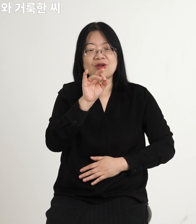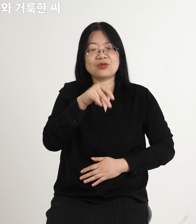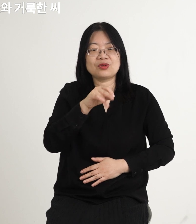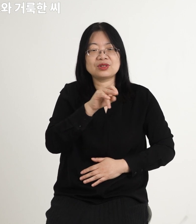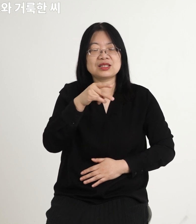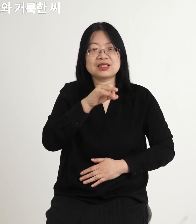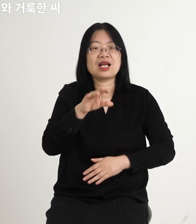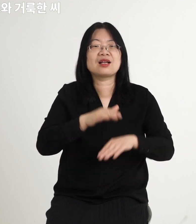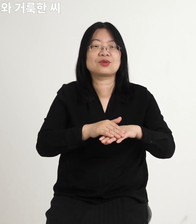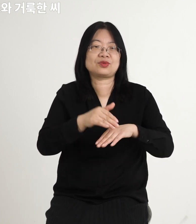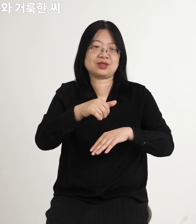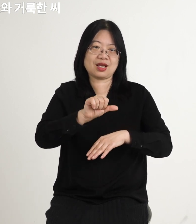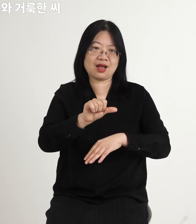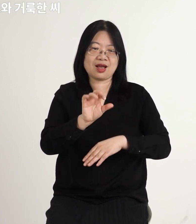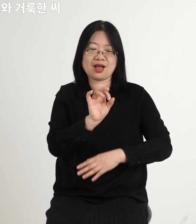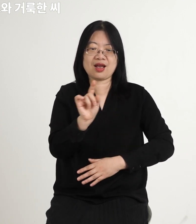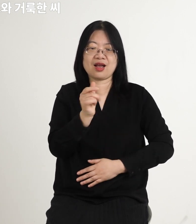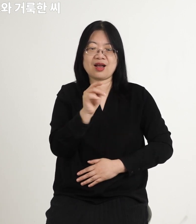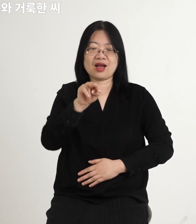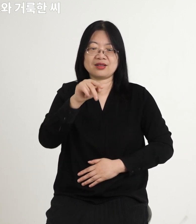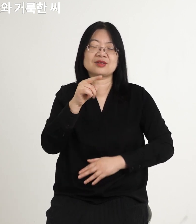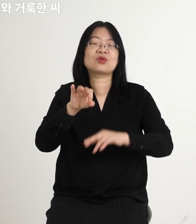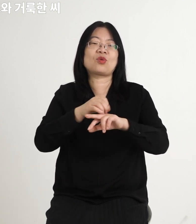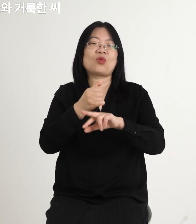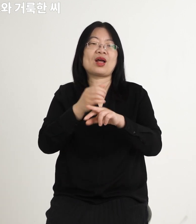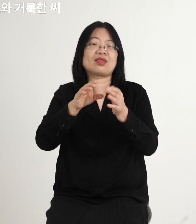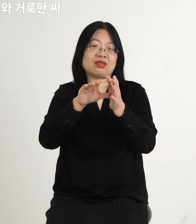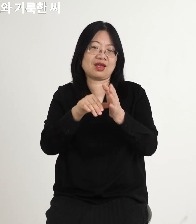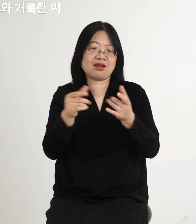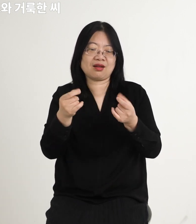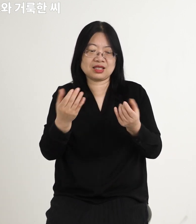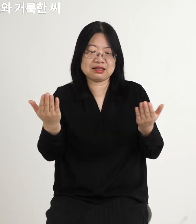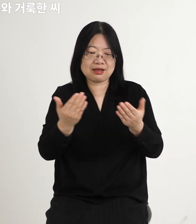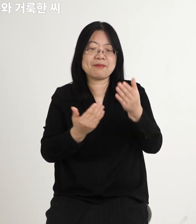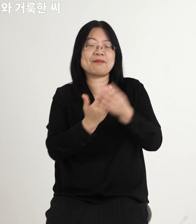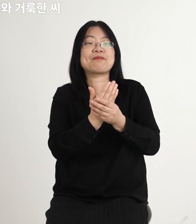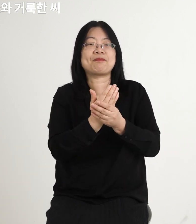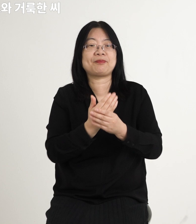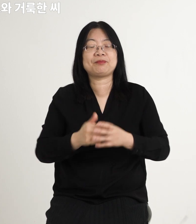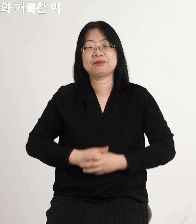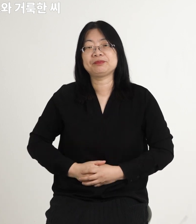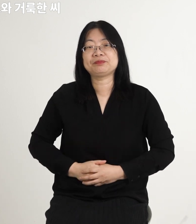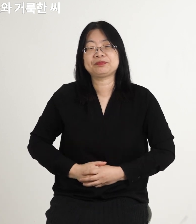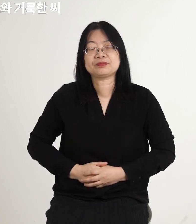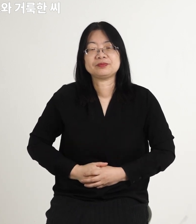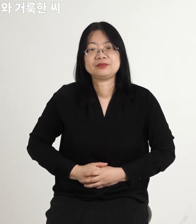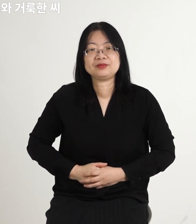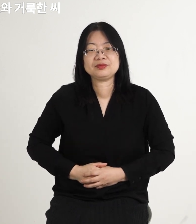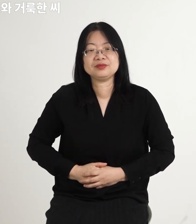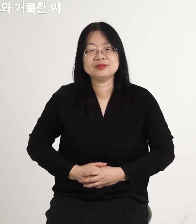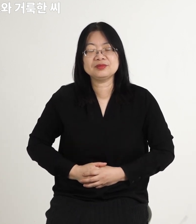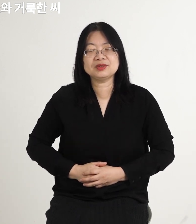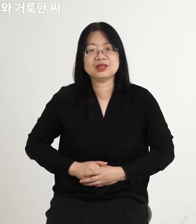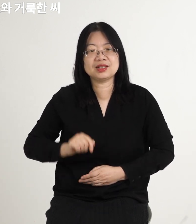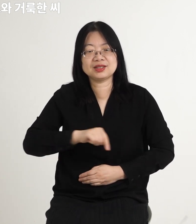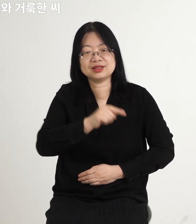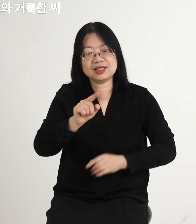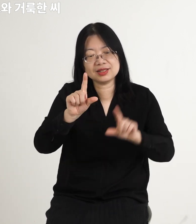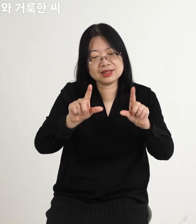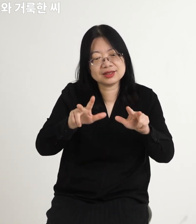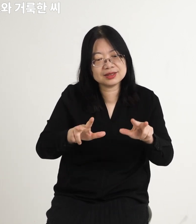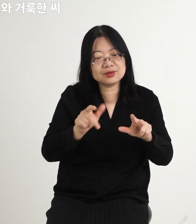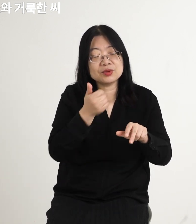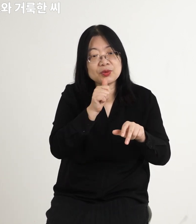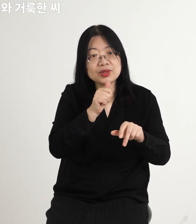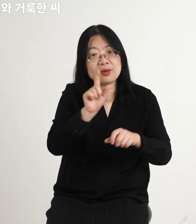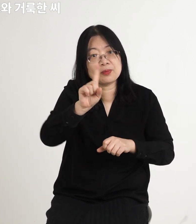우시아의 손자 아하스 왕 때 이런 일이 벌어진 거예요. 자, 그래서 그들의 상태를 이렇게